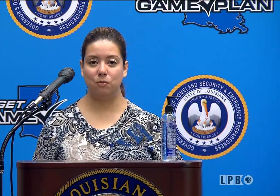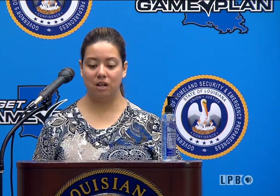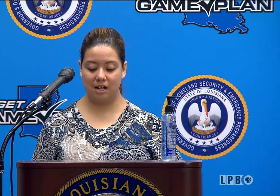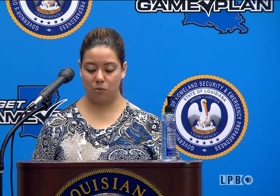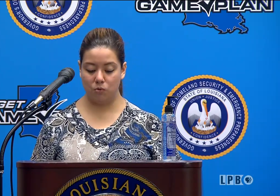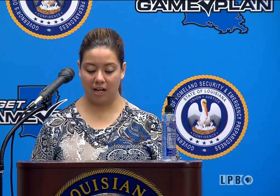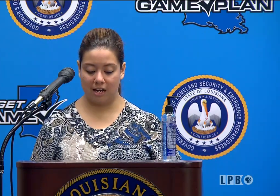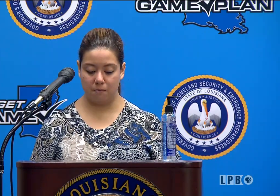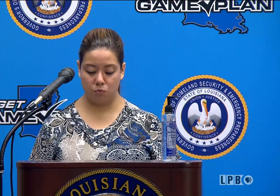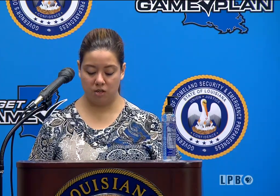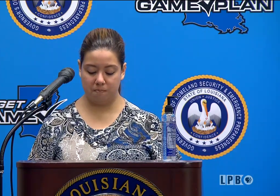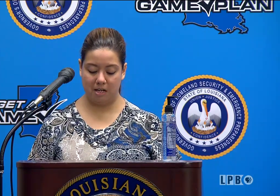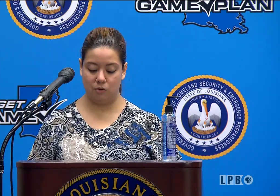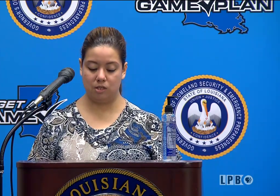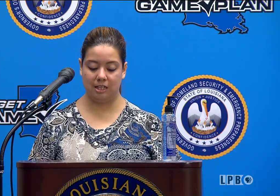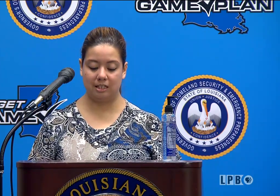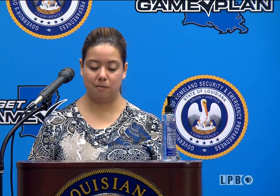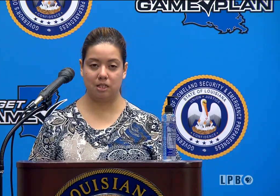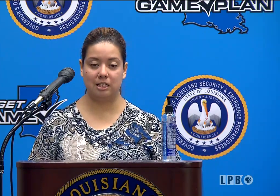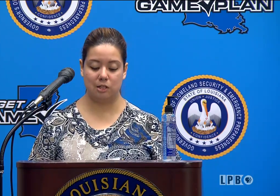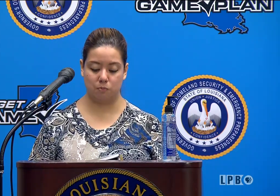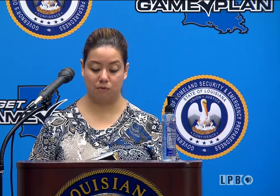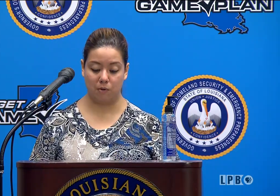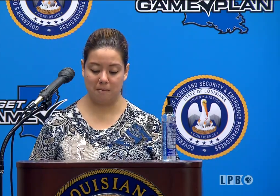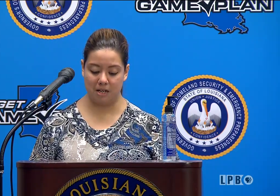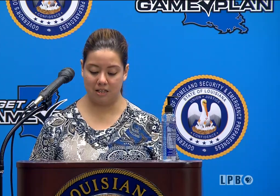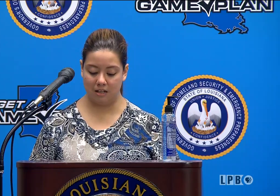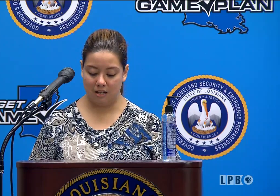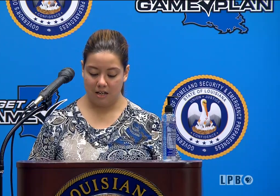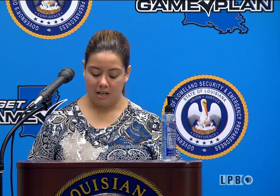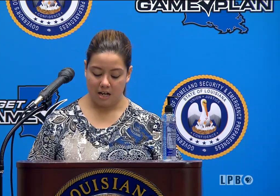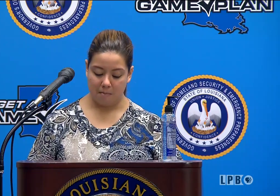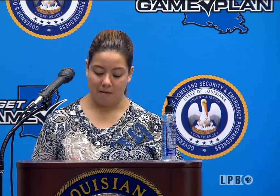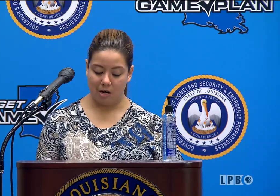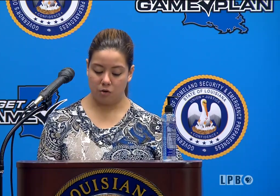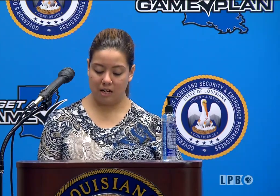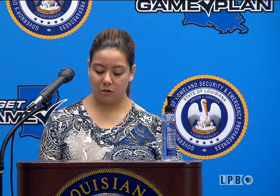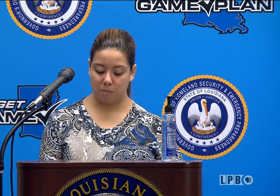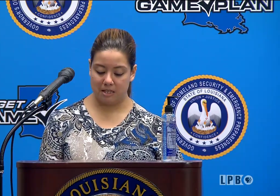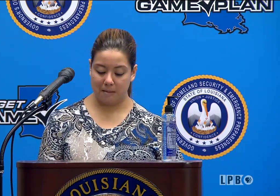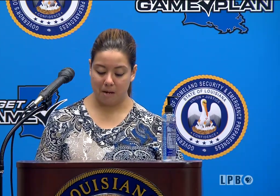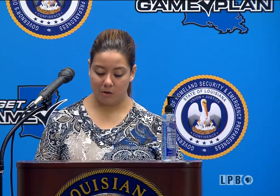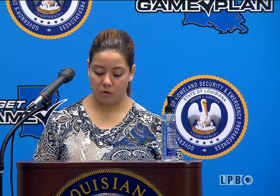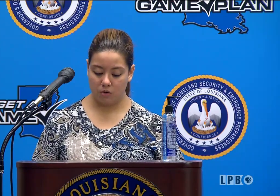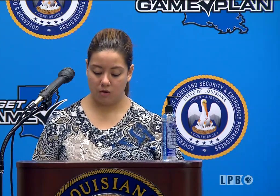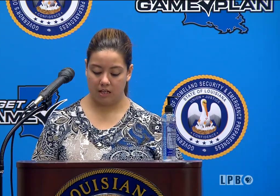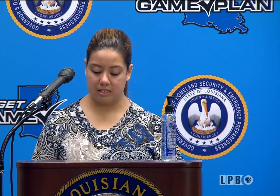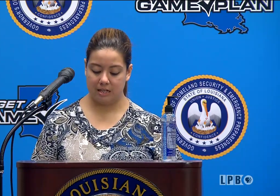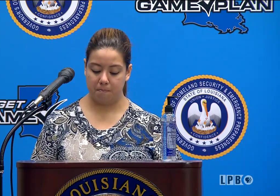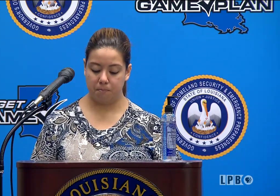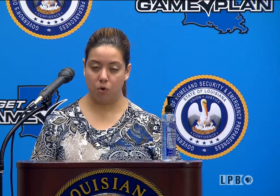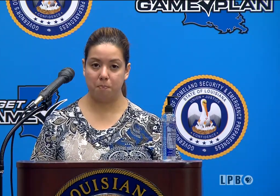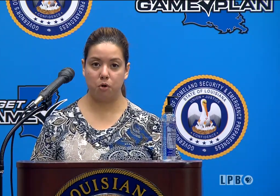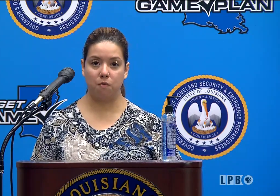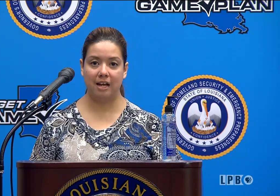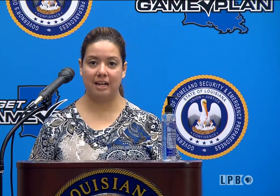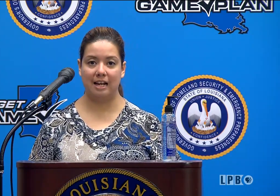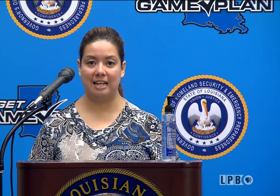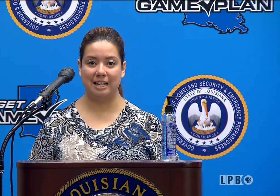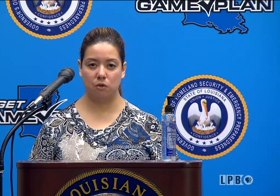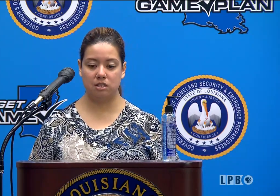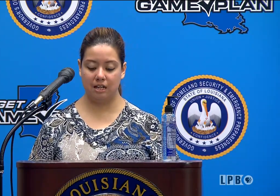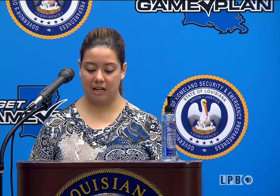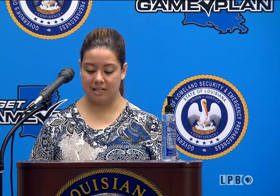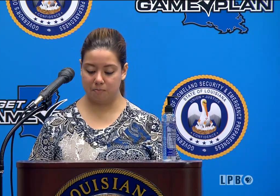de ser un huracán muy peligroso, así que tenemos que tener eso por favor en mente. Hablando de la tormenta Marco, poco a poco va a